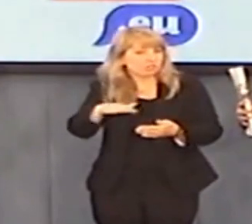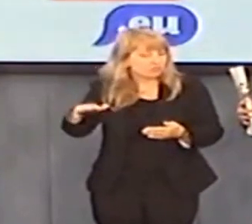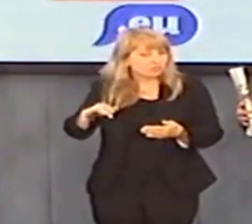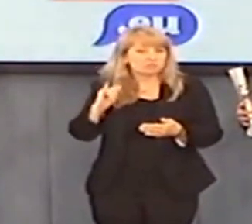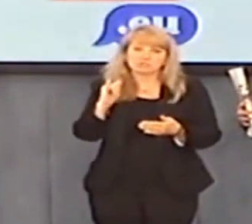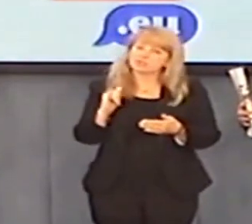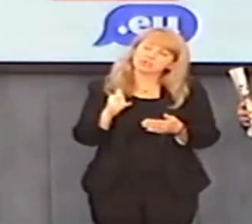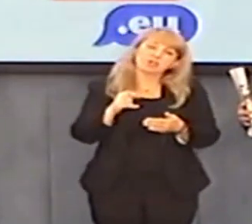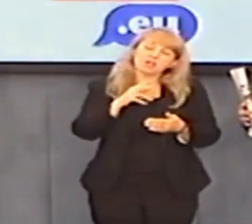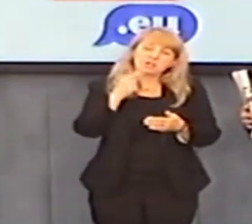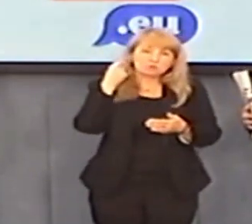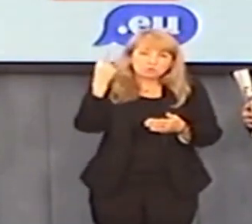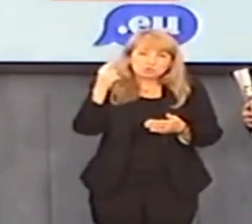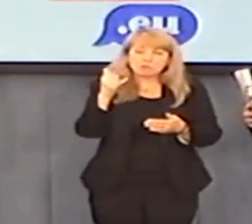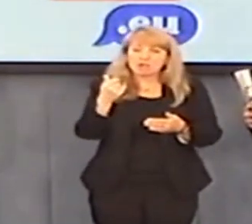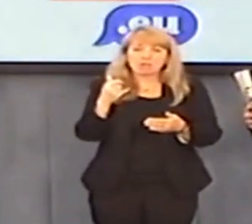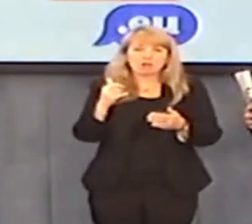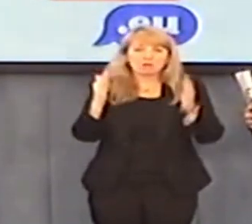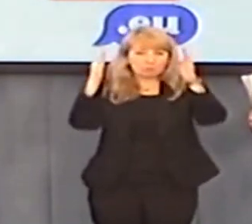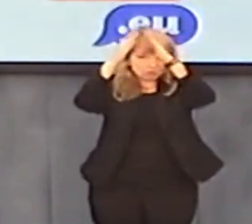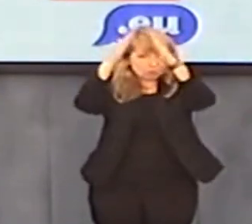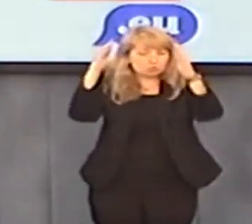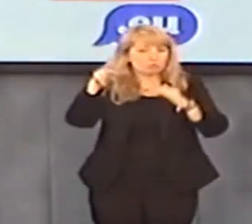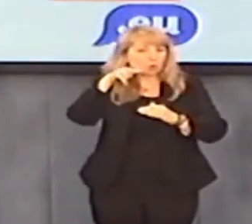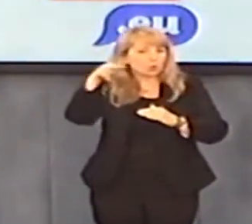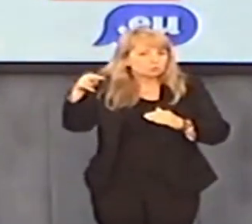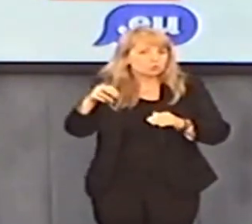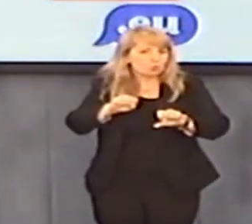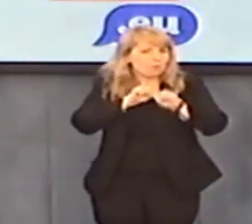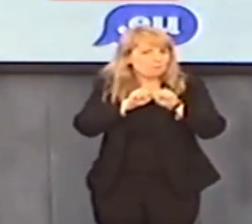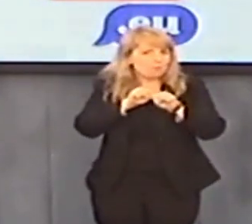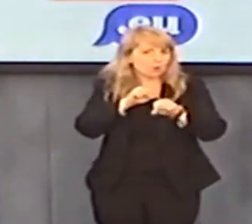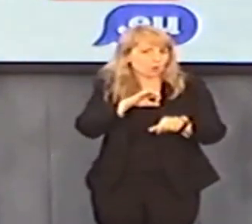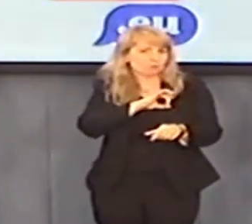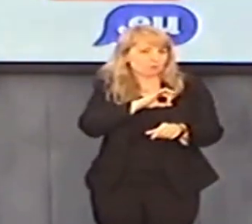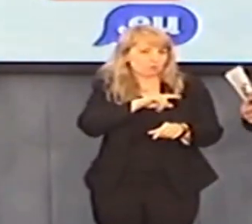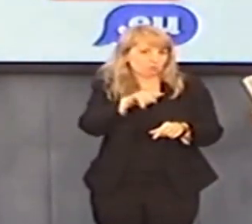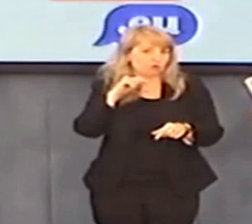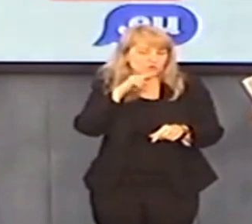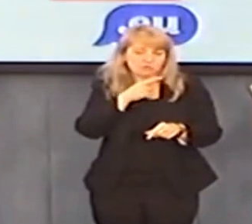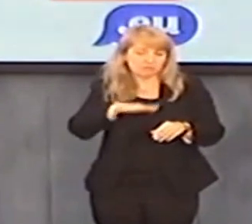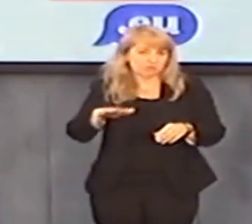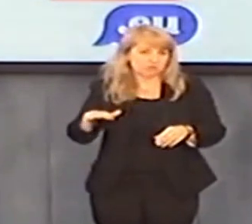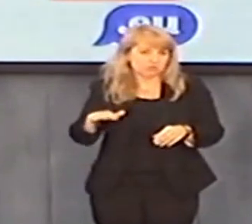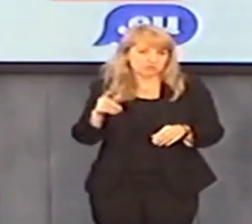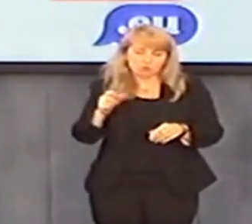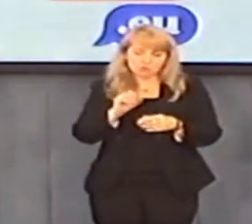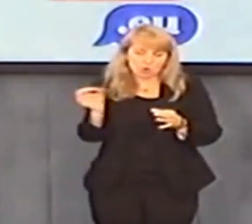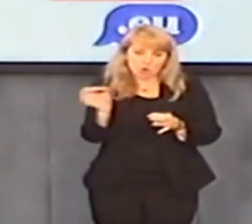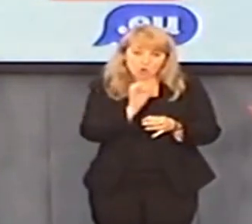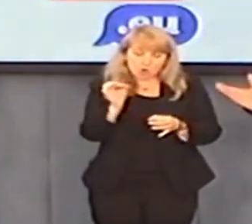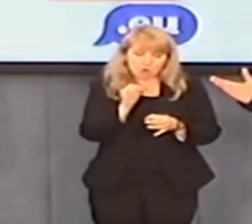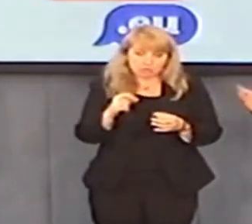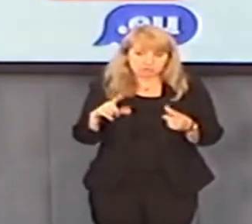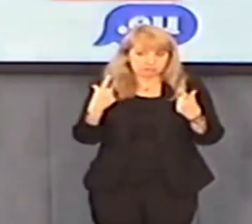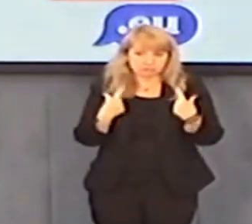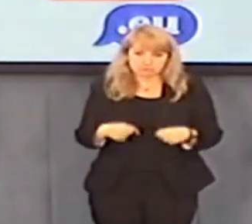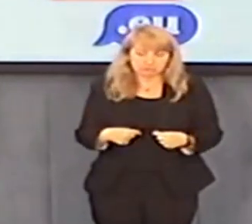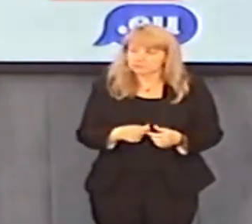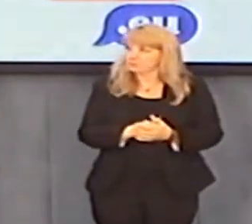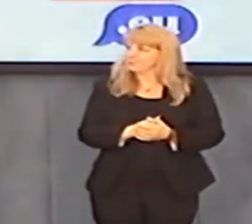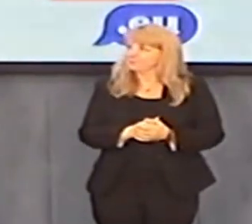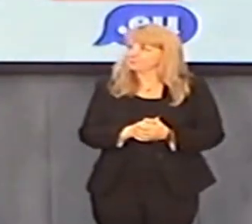obronie pedofilii ze strony hierarchów Kościoła. To jest prawdziwy skandal za skandalem. A